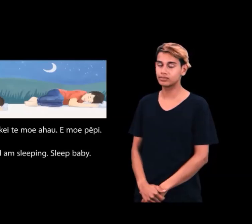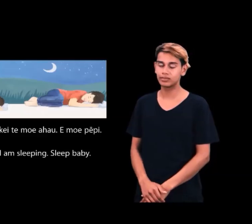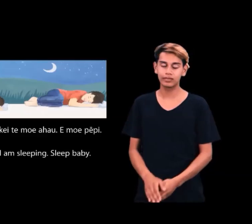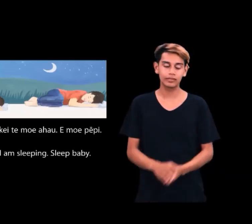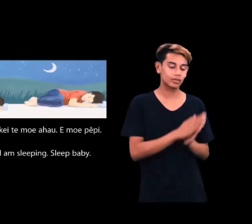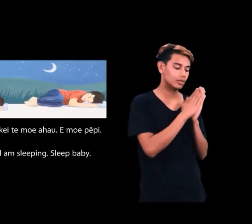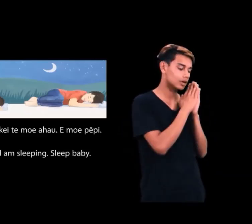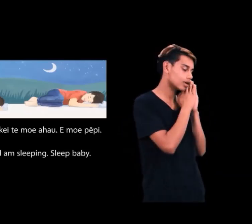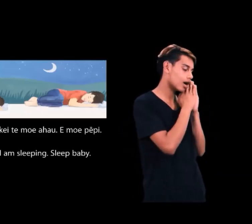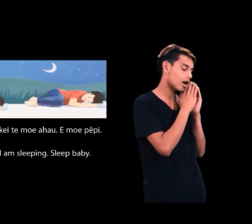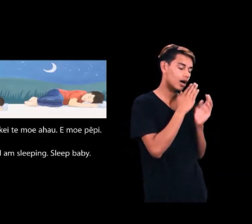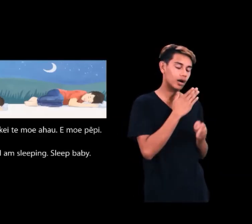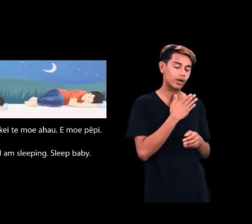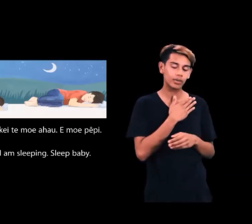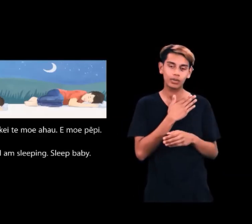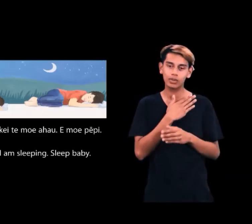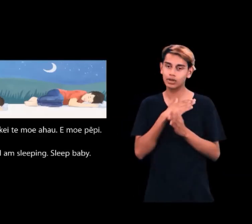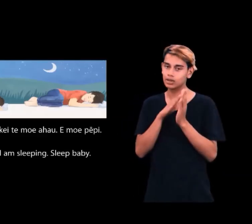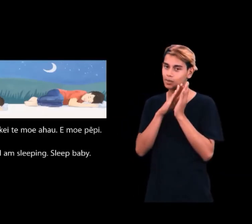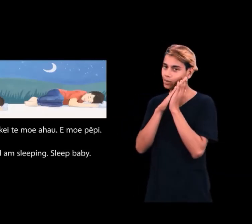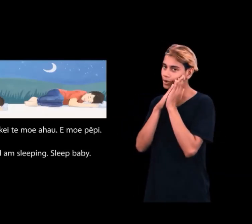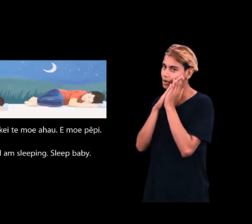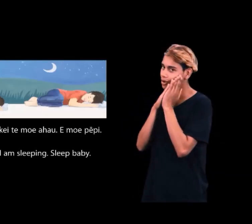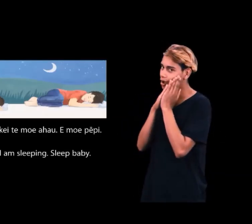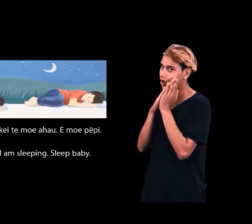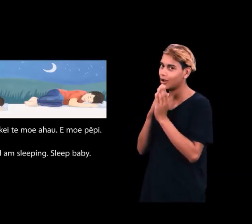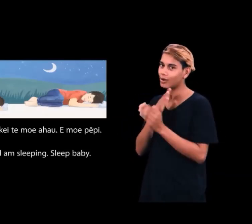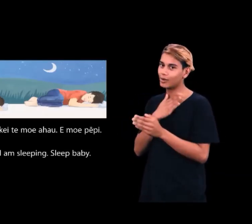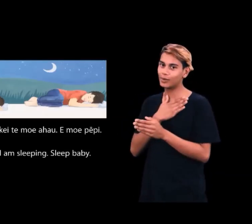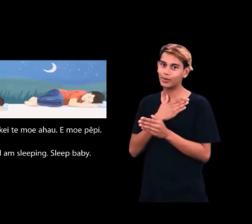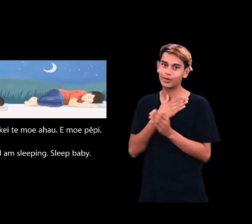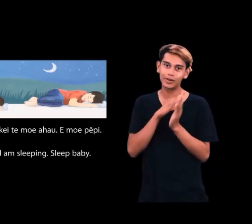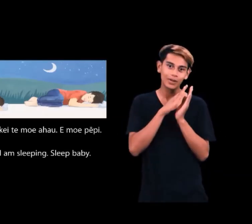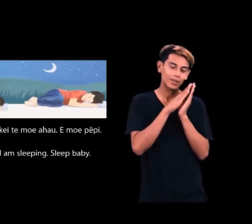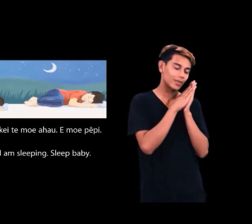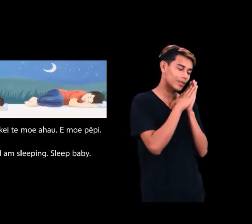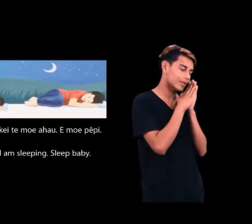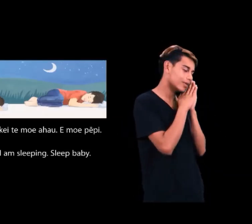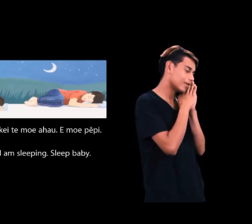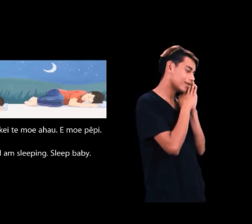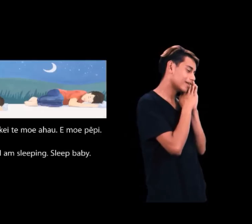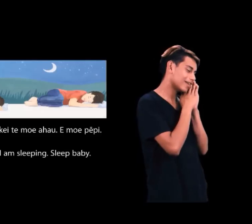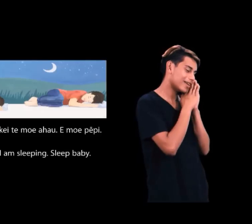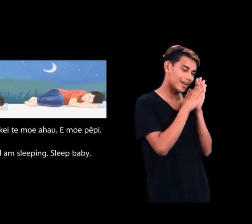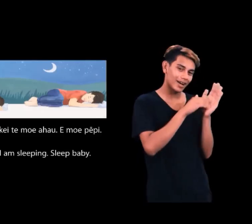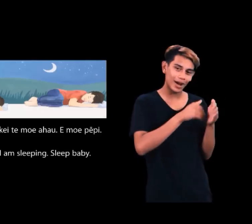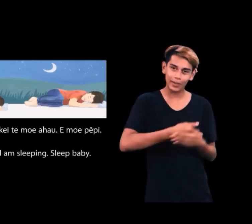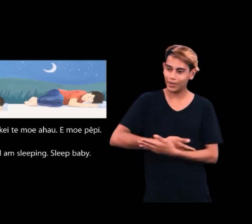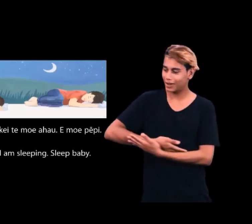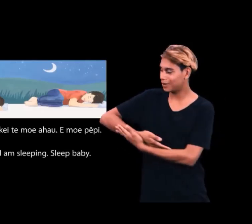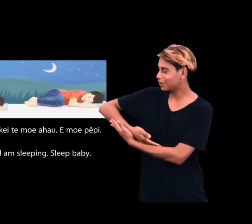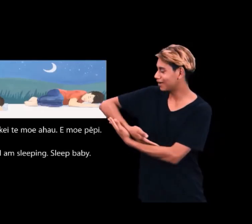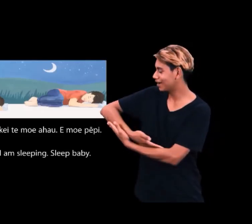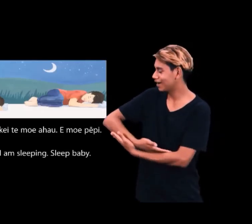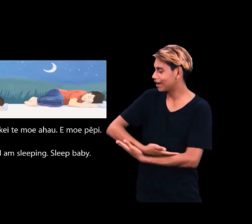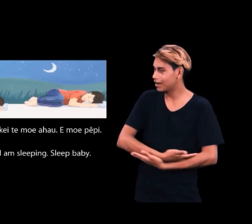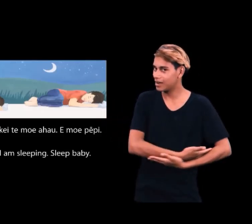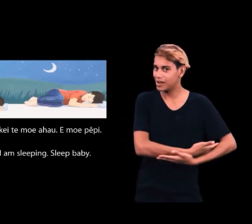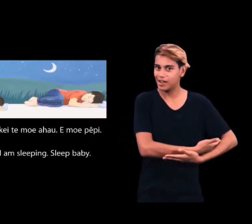Kei te moe ahau, kei te moe ahau, e moe pepi.